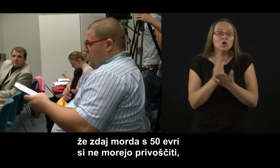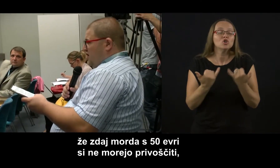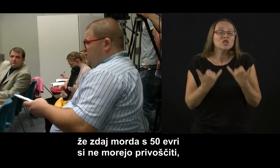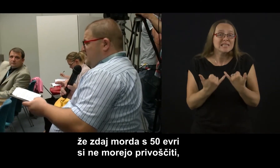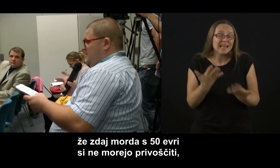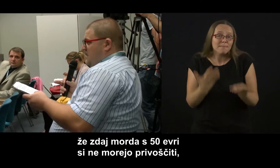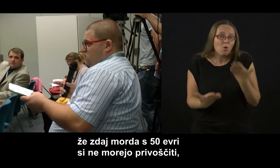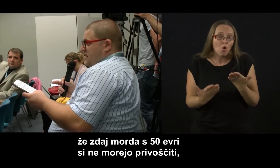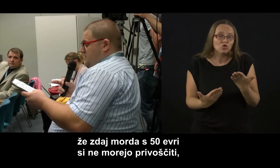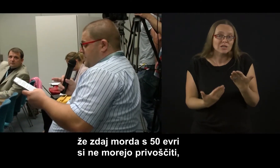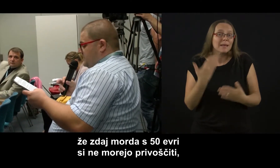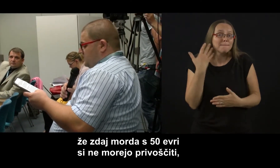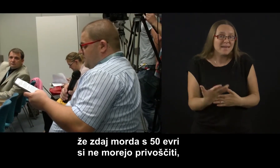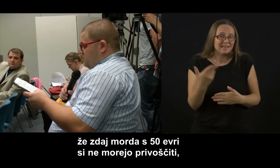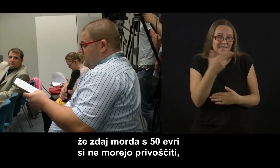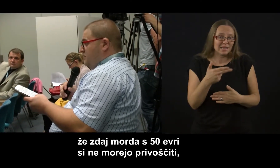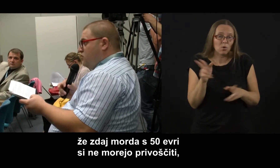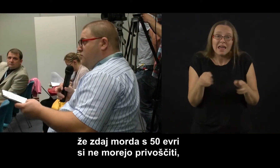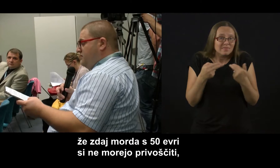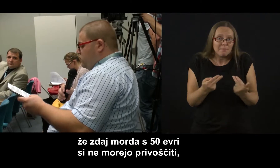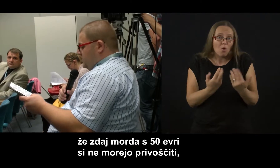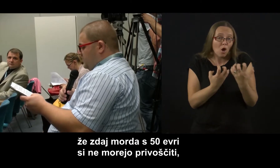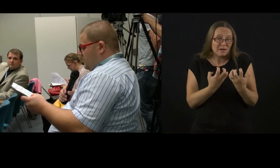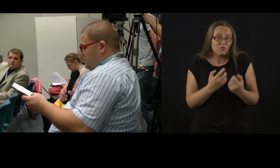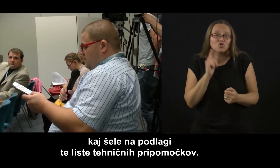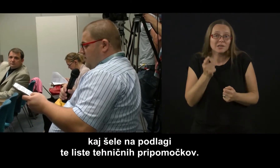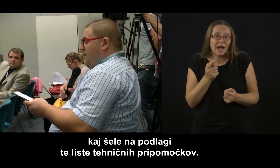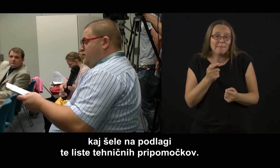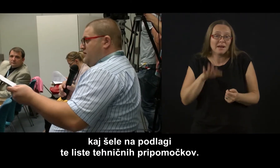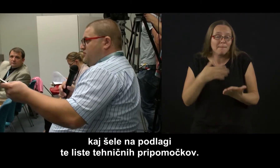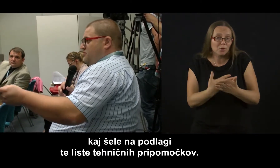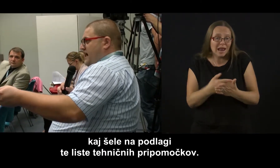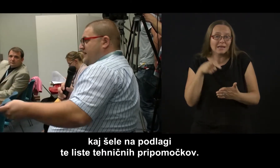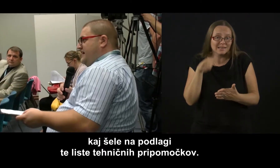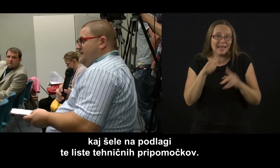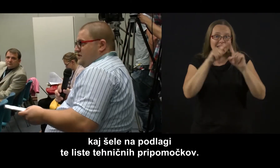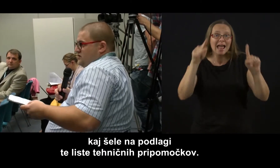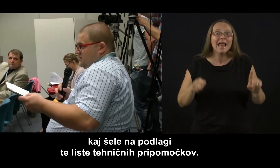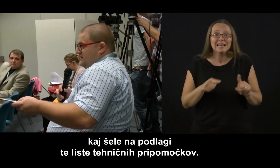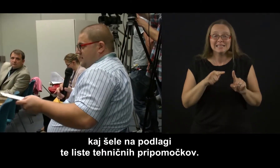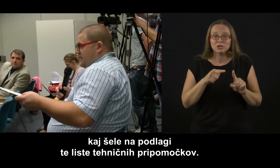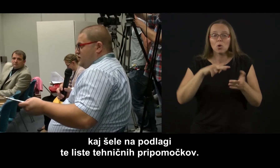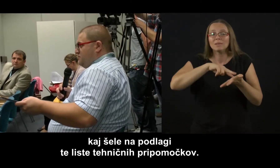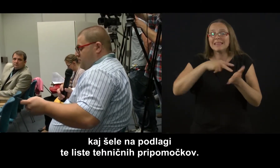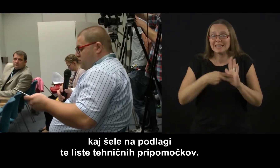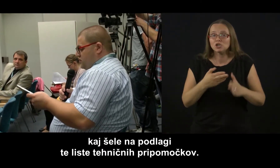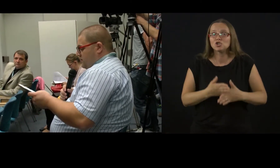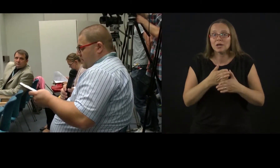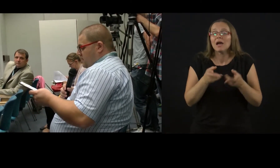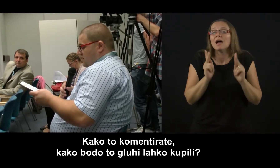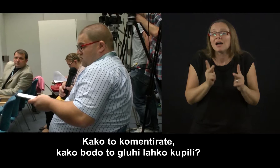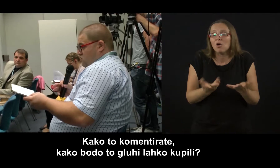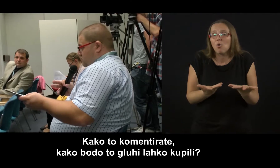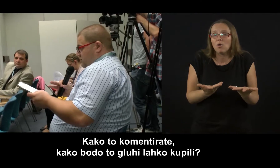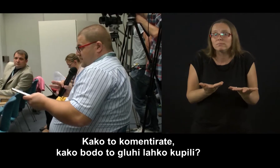pokojnino, že sedaj morda za 50 evri si ne morejo privoščiti. Ne? Kaj še lepo na podlagi teh lista tehničnih pripomočkov?